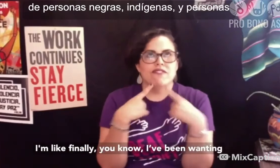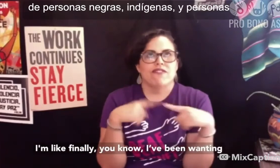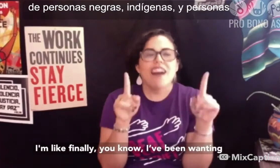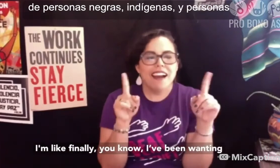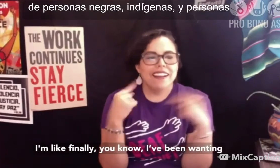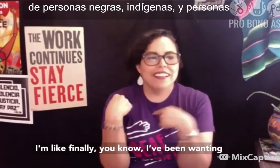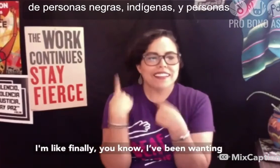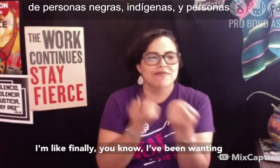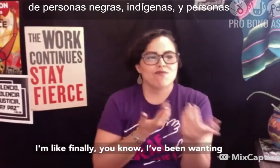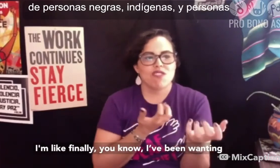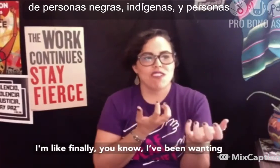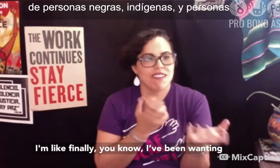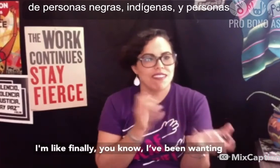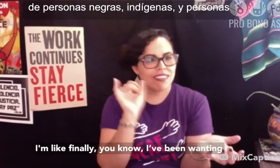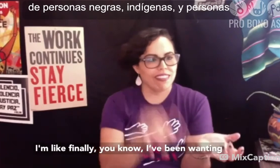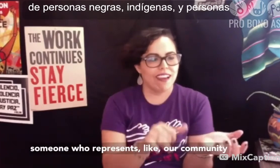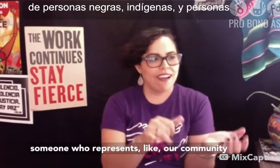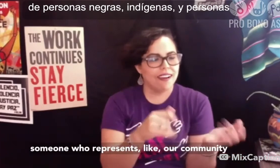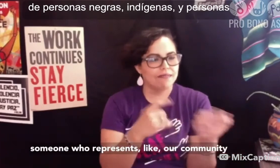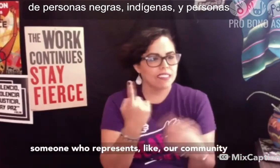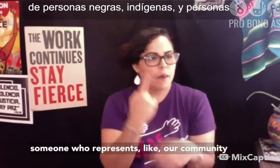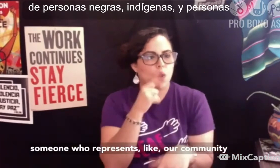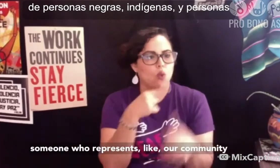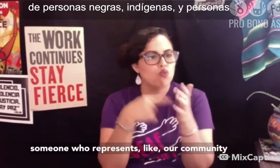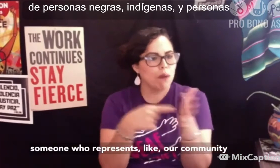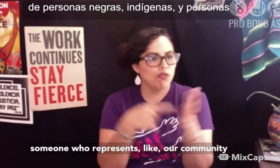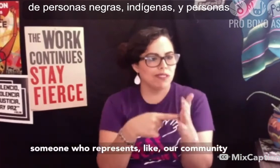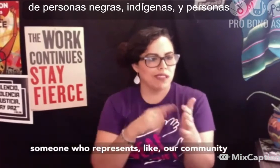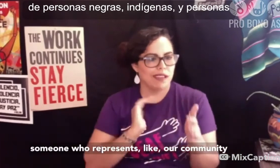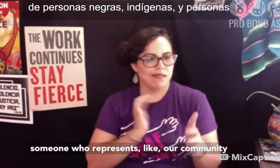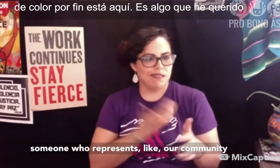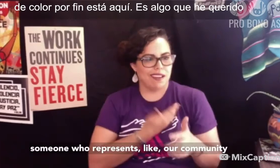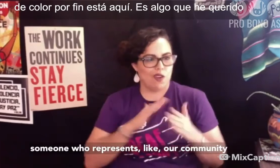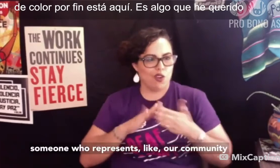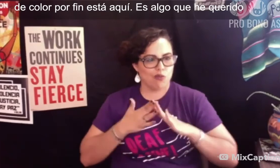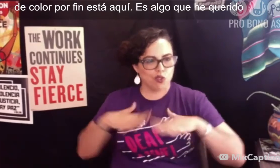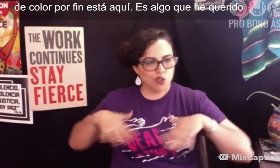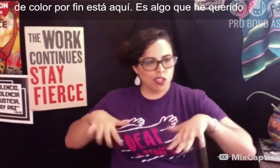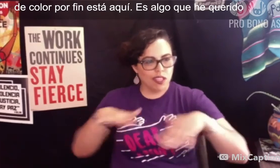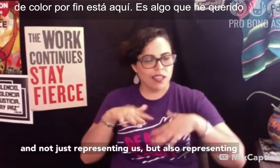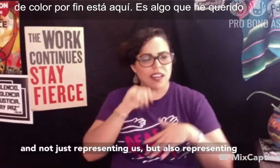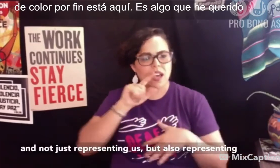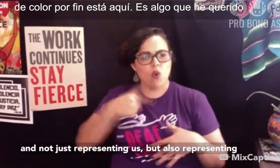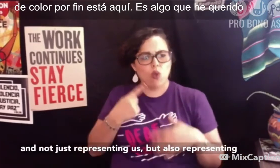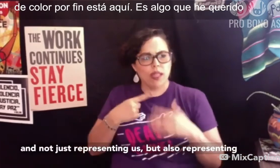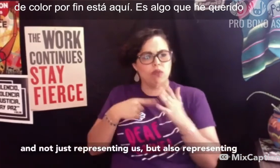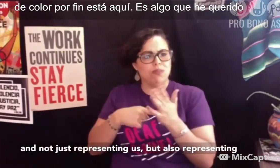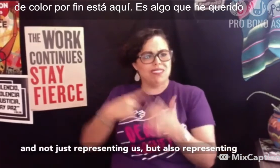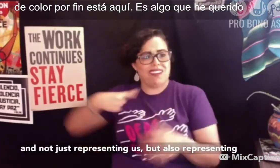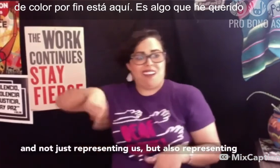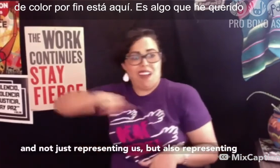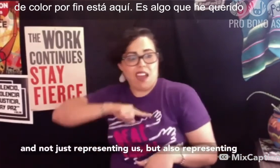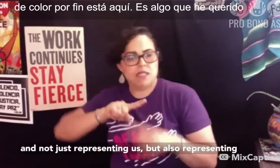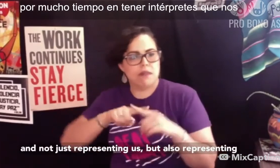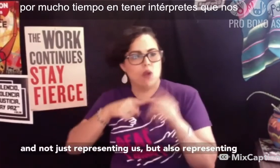en inglés, de personas negras, indígenas y personas de color. Por fin está aquí,